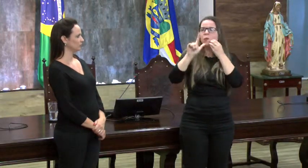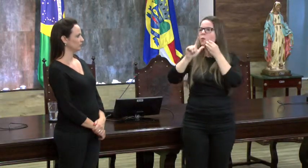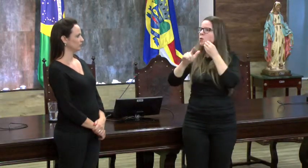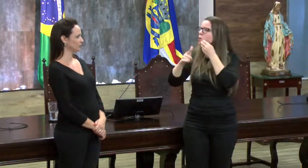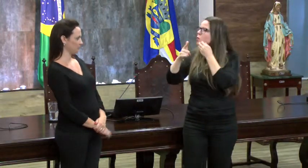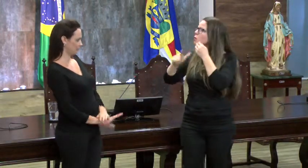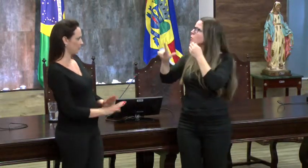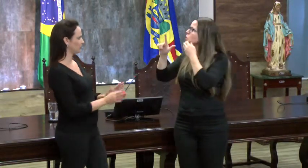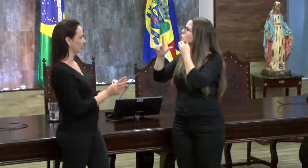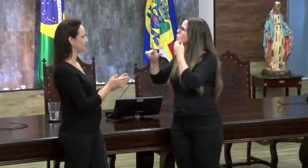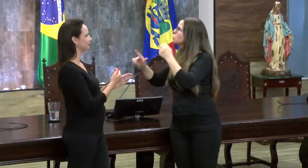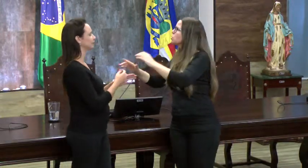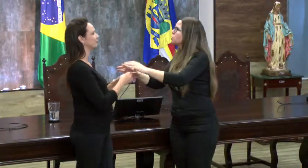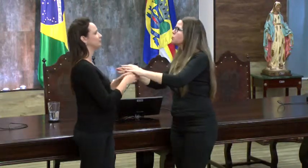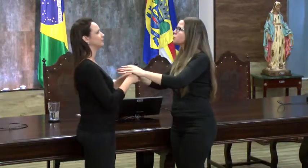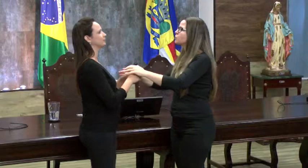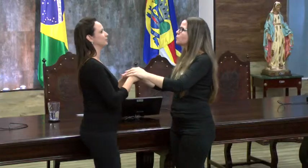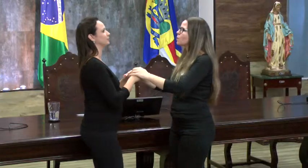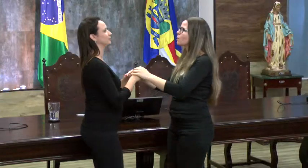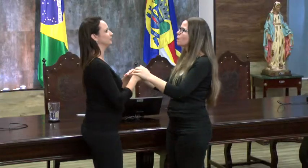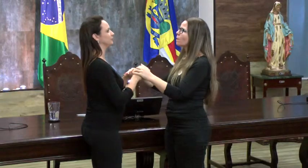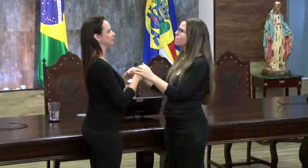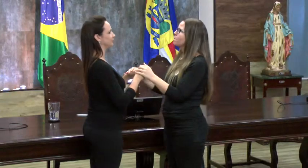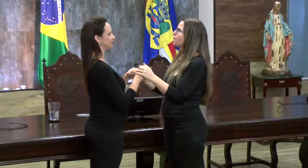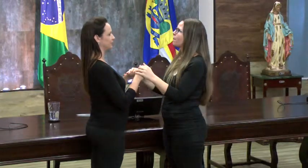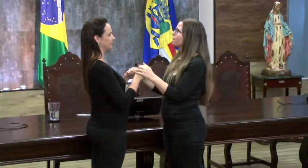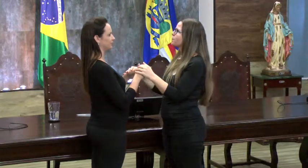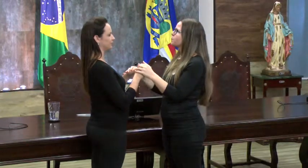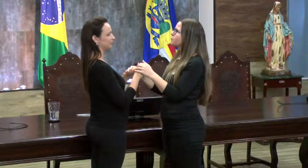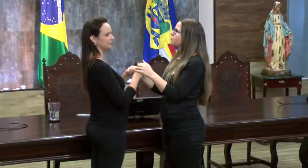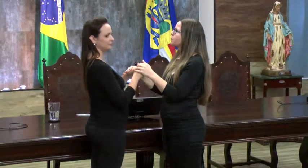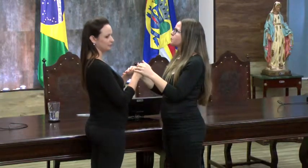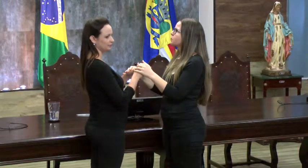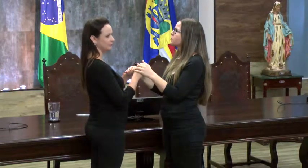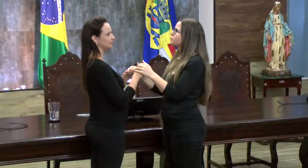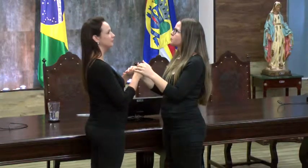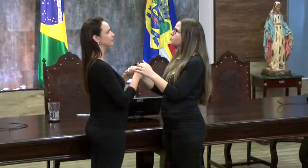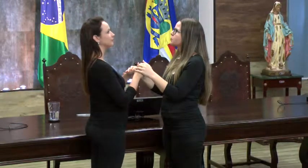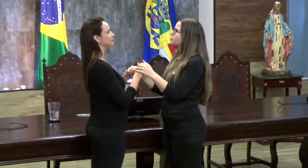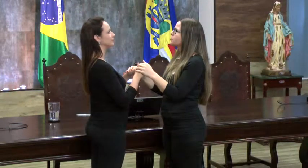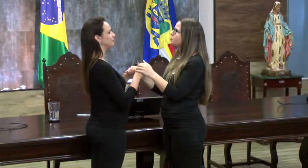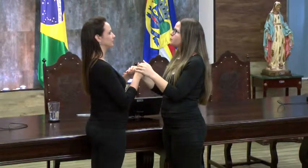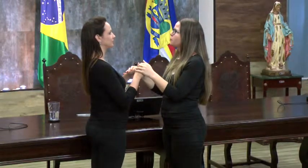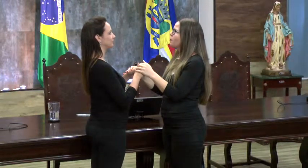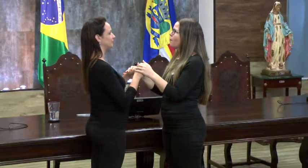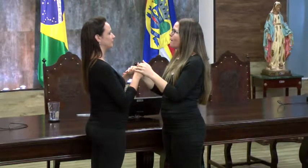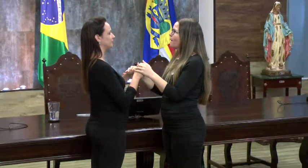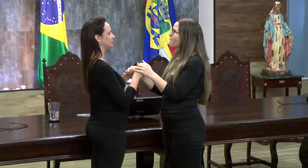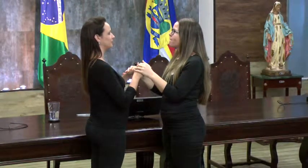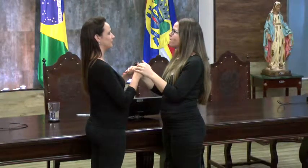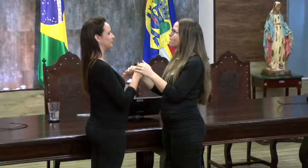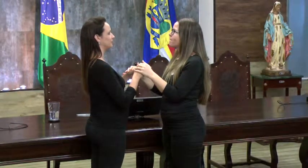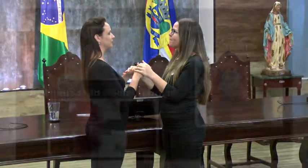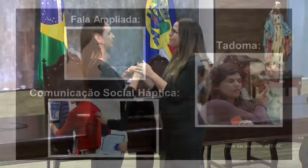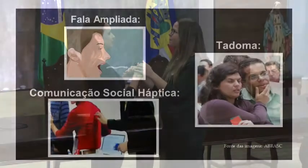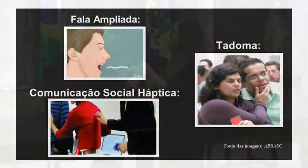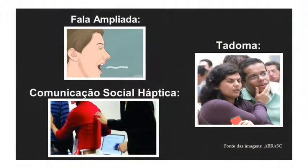possa utilizar ou da Libras tátil ou da Libras em campo reduzido. O próximo, por favor.